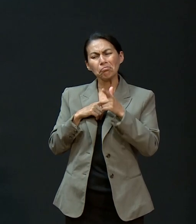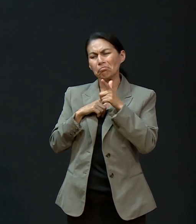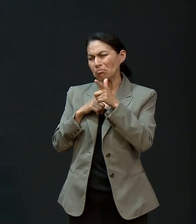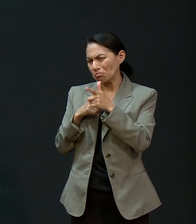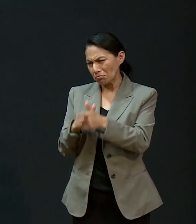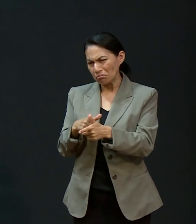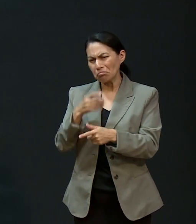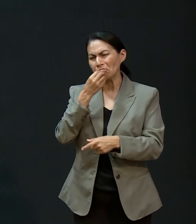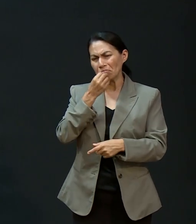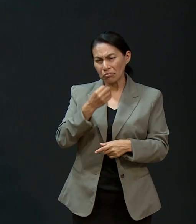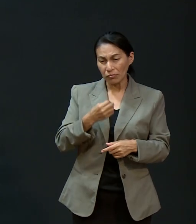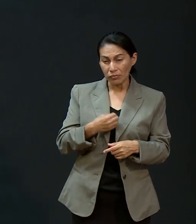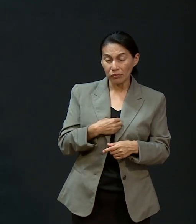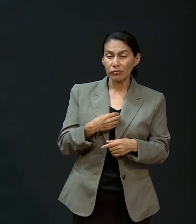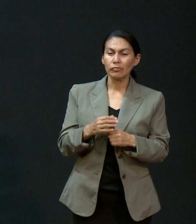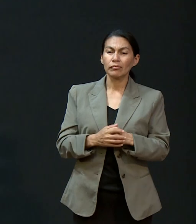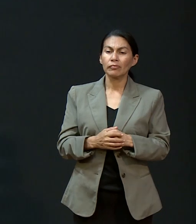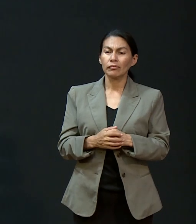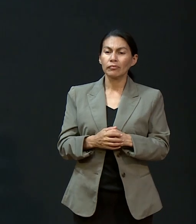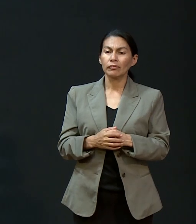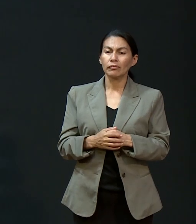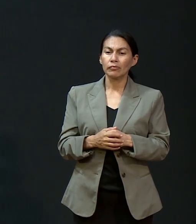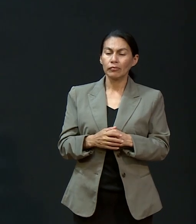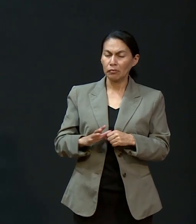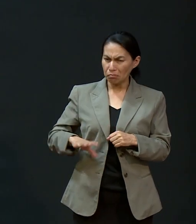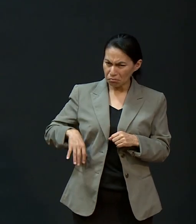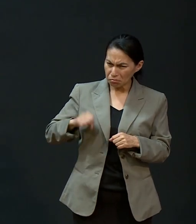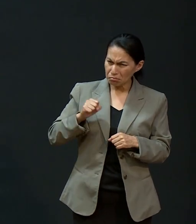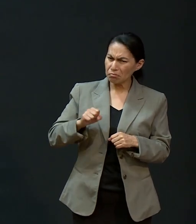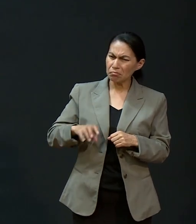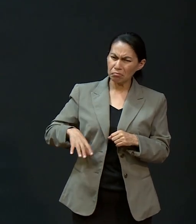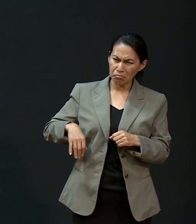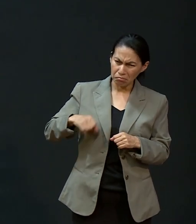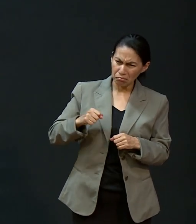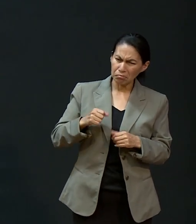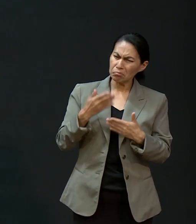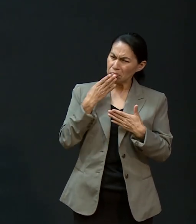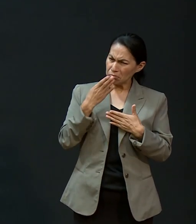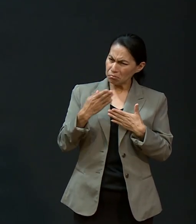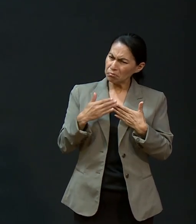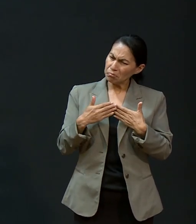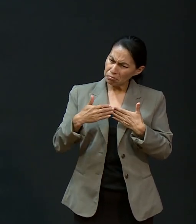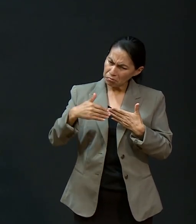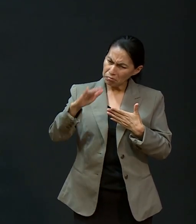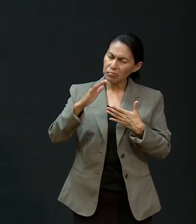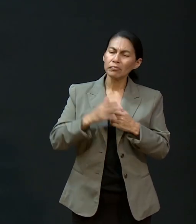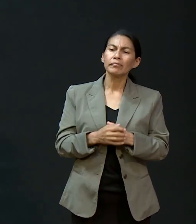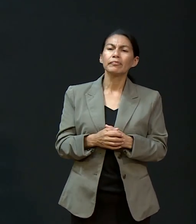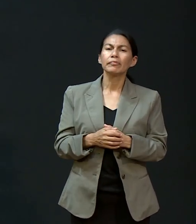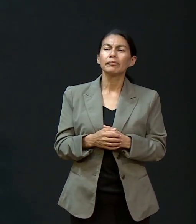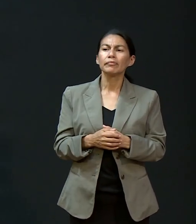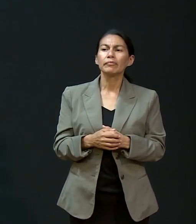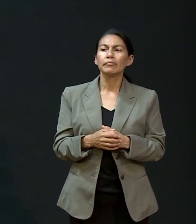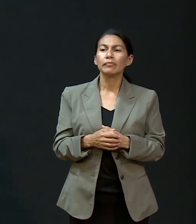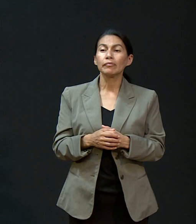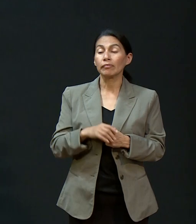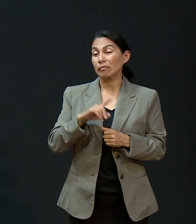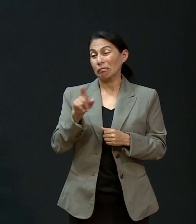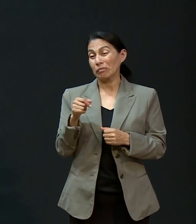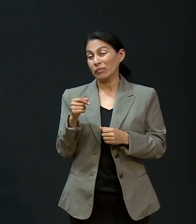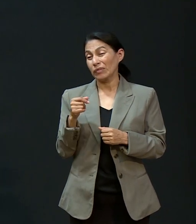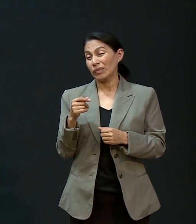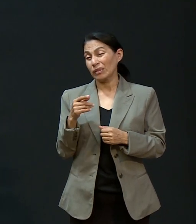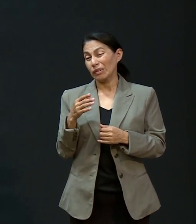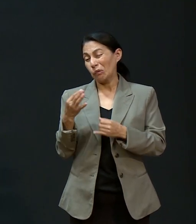aún así seguíamos adelante y seguíamos con todas las ganas para salir adelante. Entonces, en la